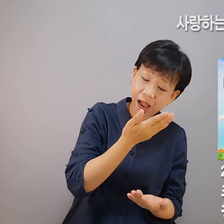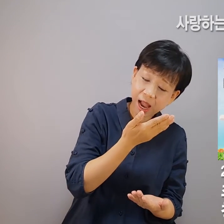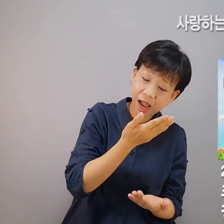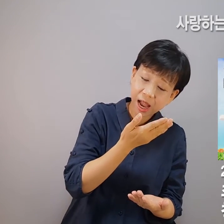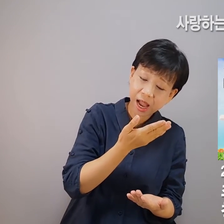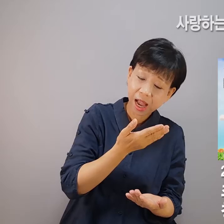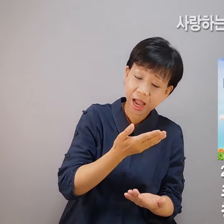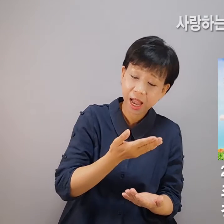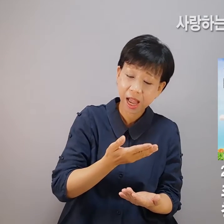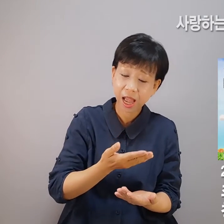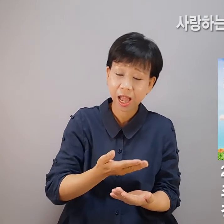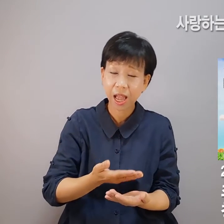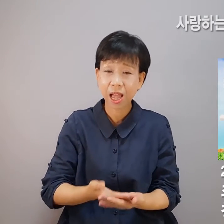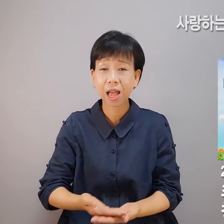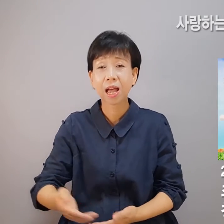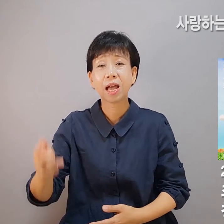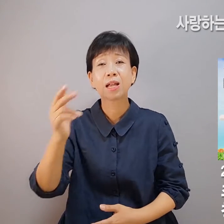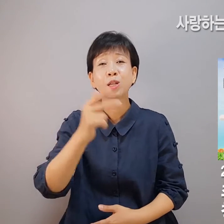존귀한